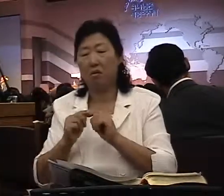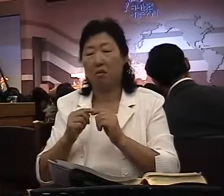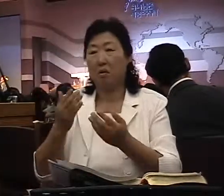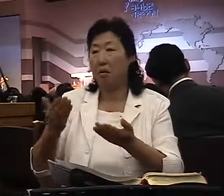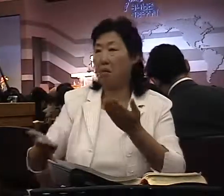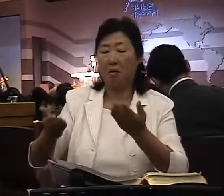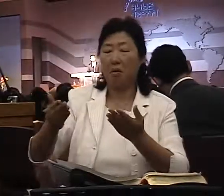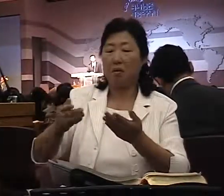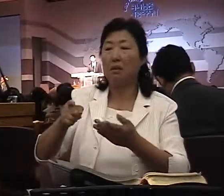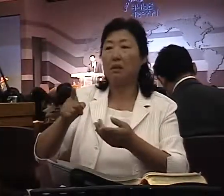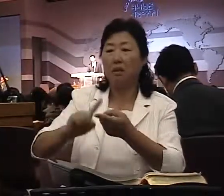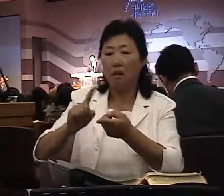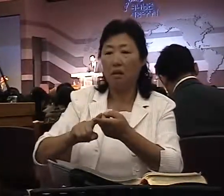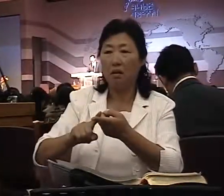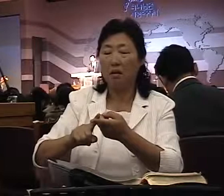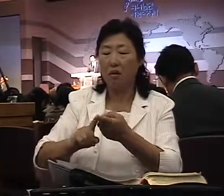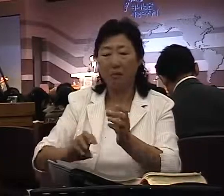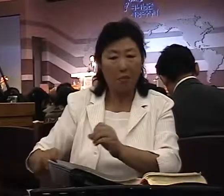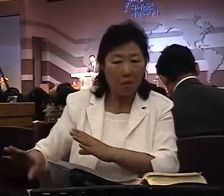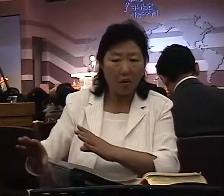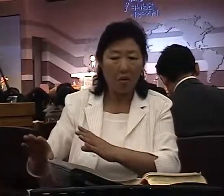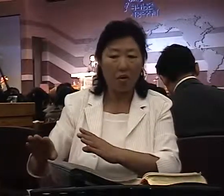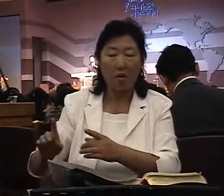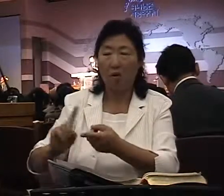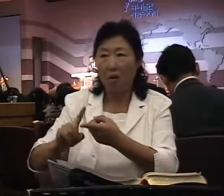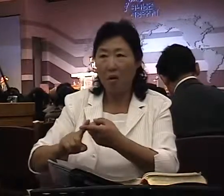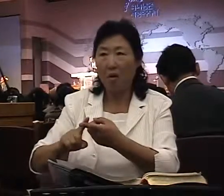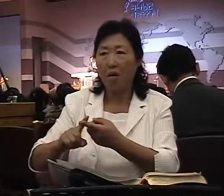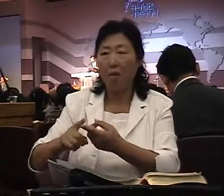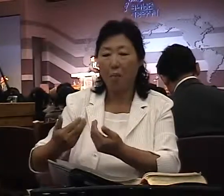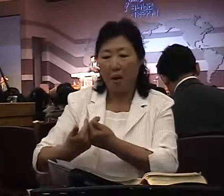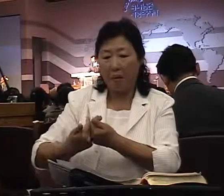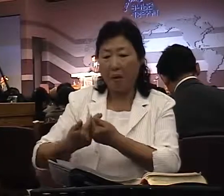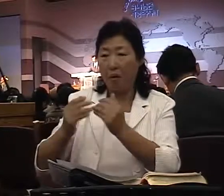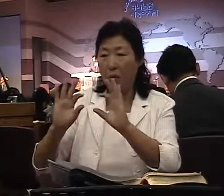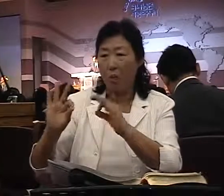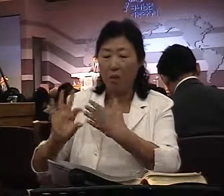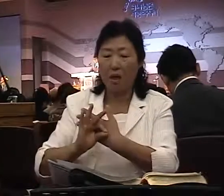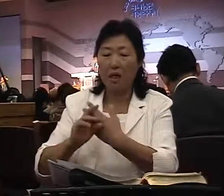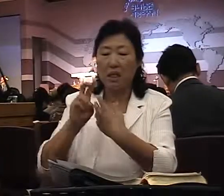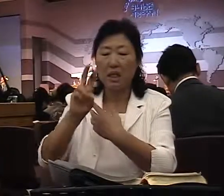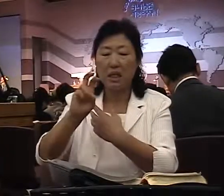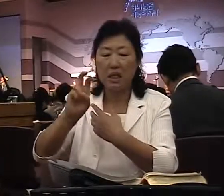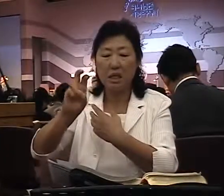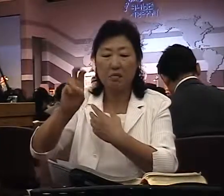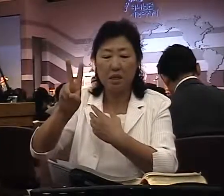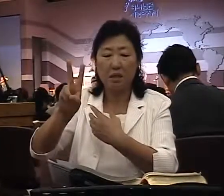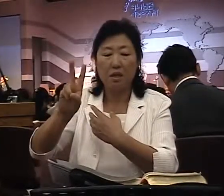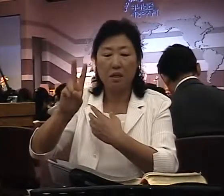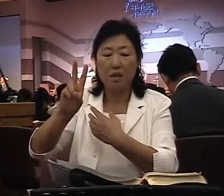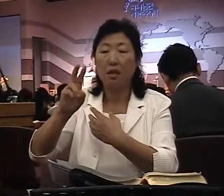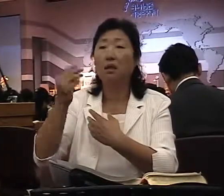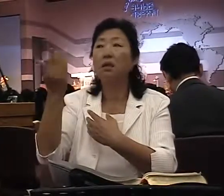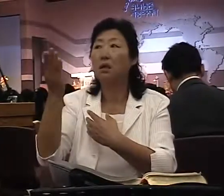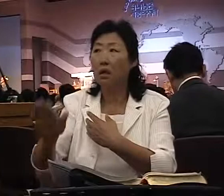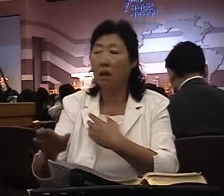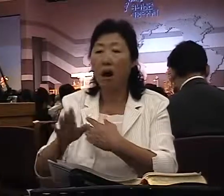자체입니다. 근데 그 반대쪽을 보세요. 22절. 그러나 오직